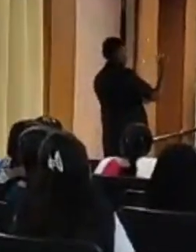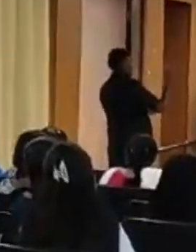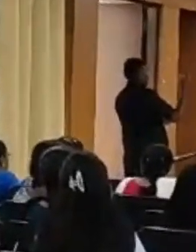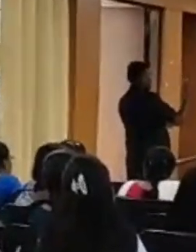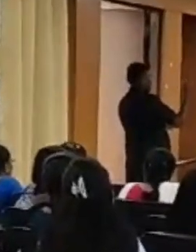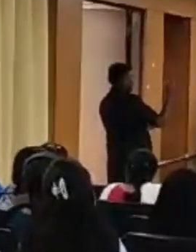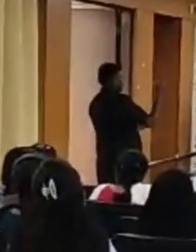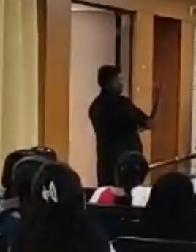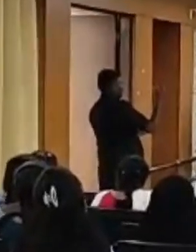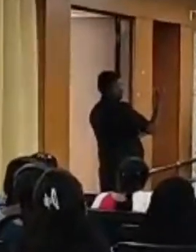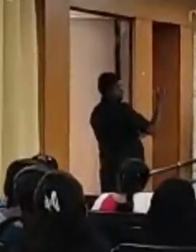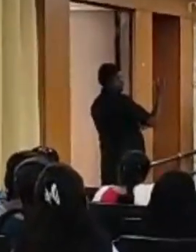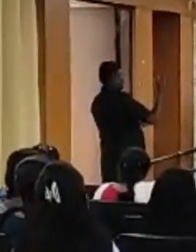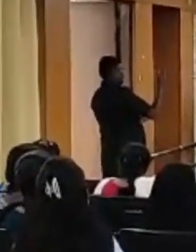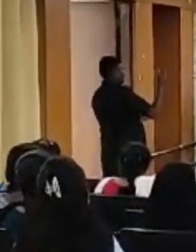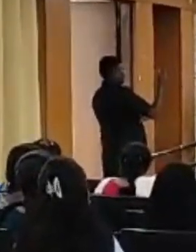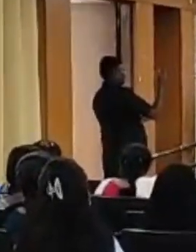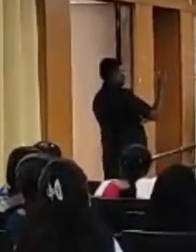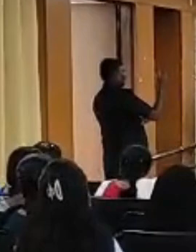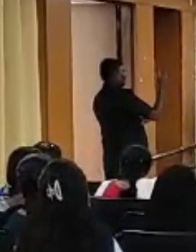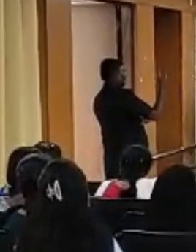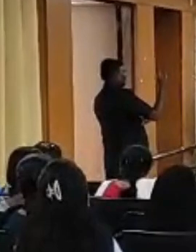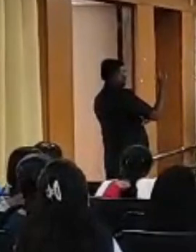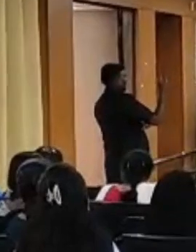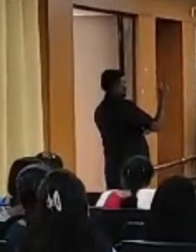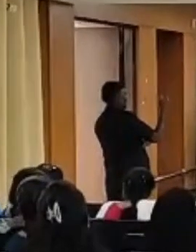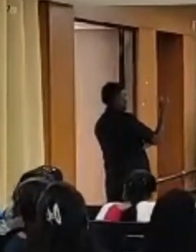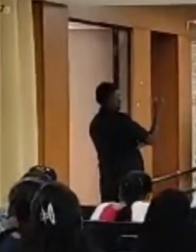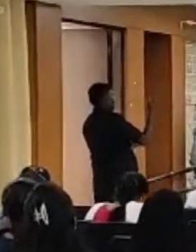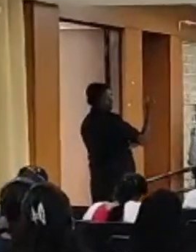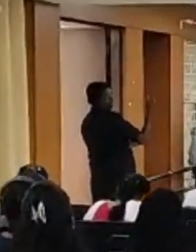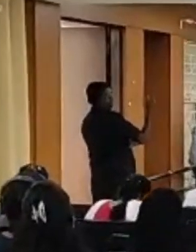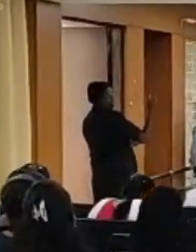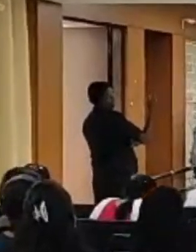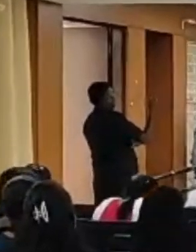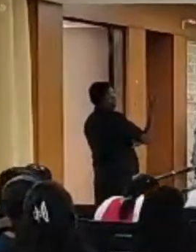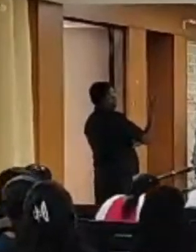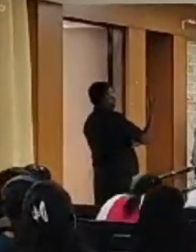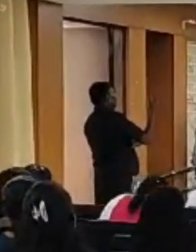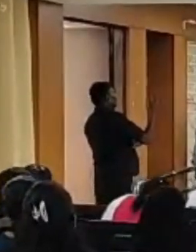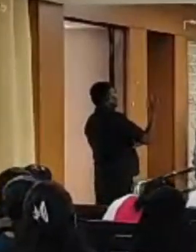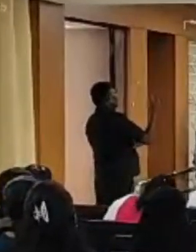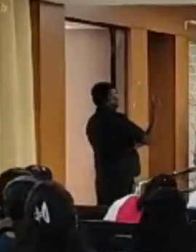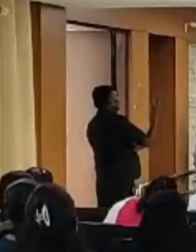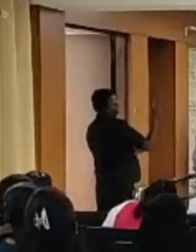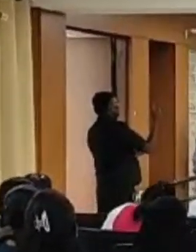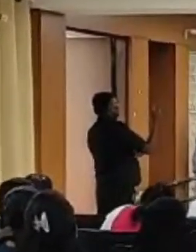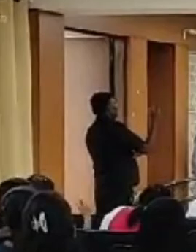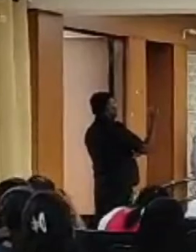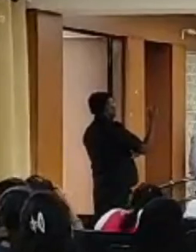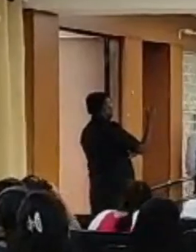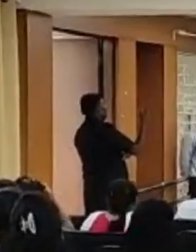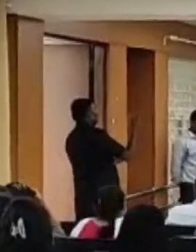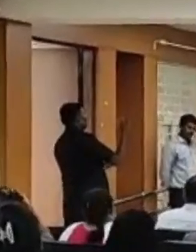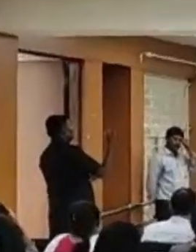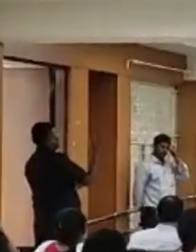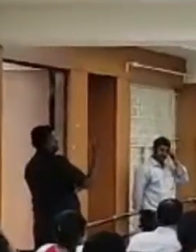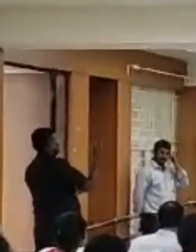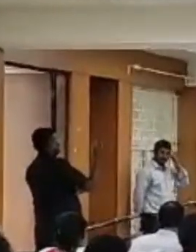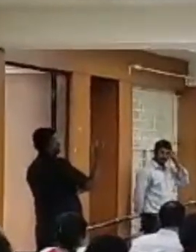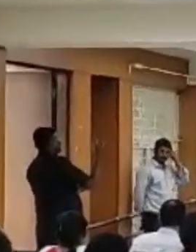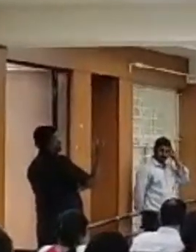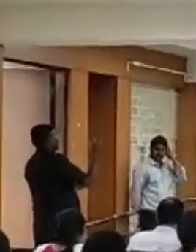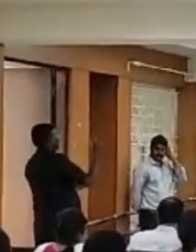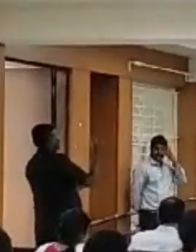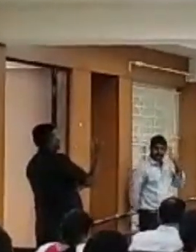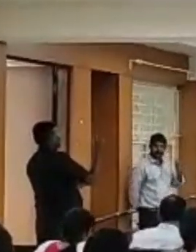ಮಾಡ್ಬಿಟ್ಟು, ಕ್ಲೀನ್ ಮಾಡ್ಬೇಕಲ್ಲ ವೀಕ್ಲಿ 1 ಟೈಮ್ ನಮ್ಮ ಮಮ್ಮಿ ಯಾವಾಗ್ಲೂ ನಮ್ಗೆ ಕ್ಲೀನ್ ಮಾಡ್ತದ್ದು, ಸ್ನಾನ ಮಾಡ್ತದಾಗ್ಲಿ ಏನೋ